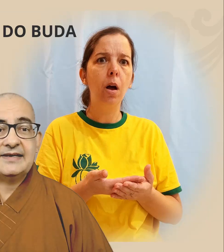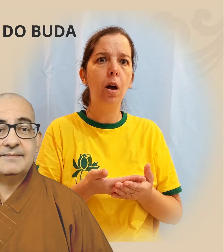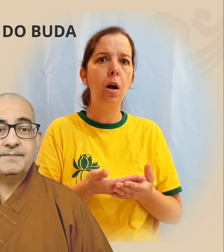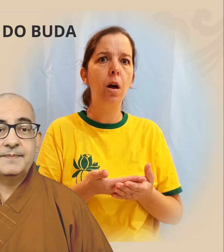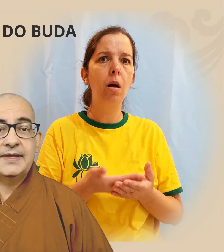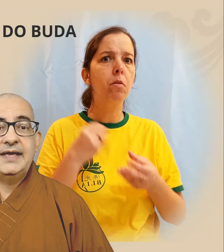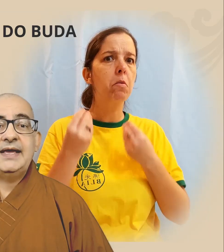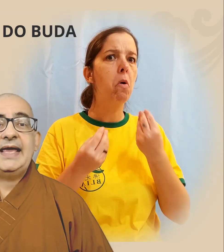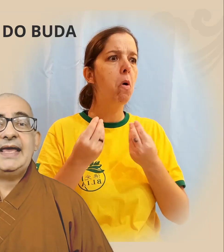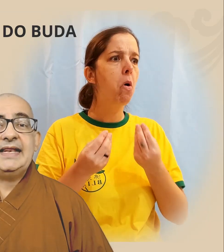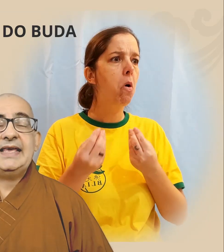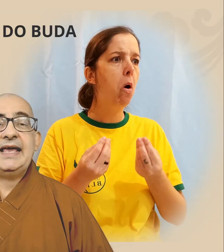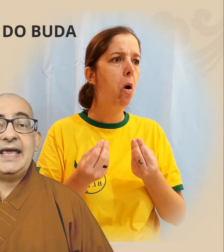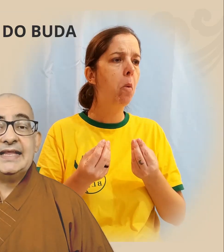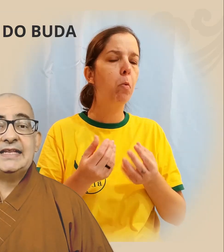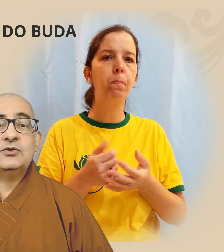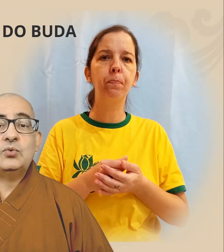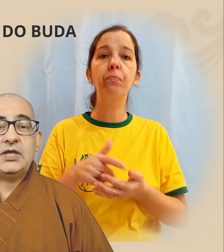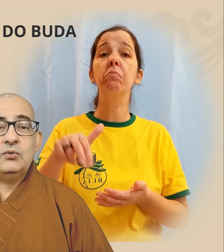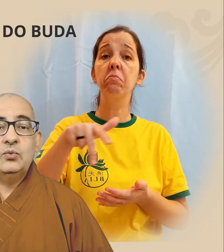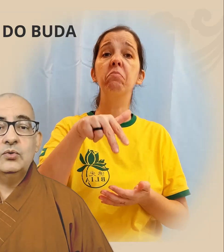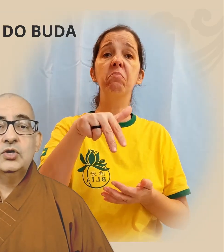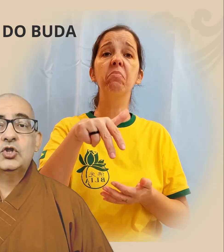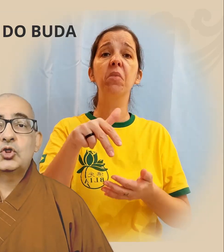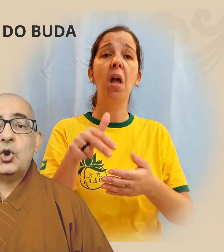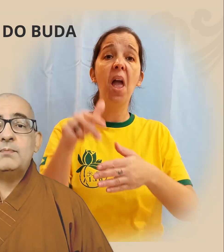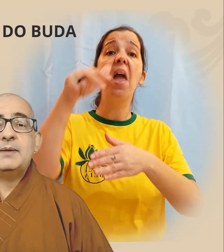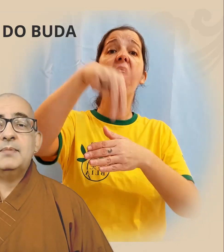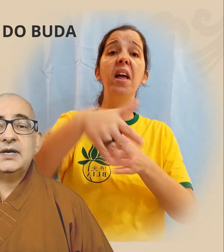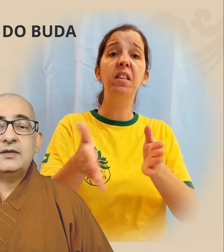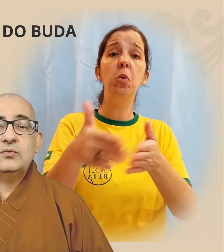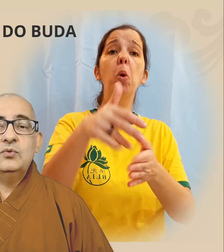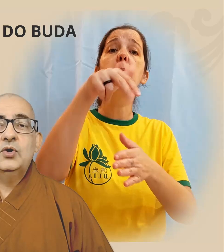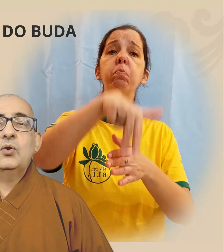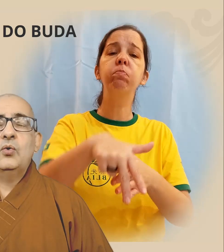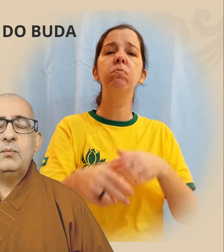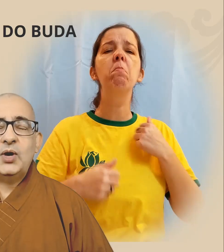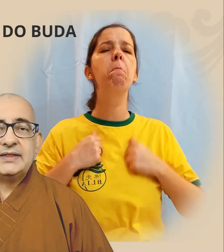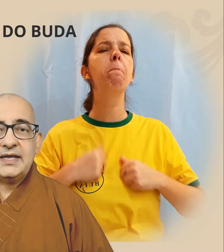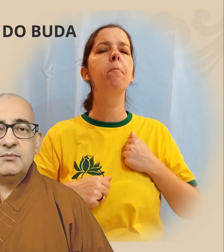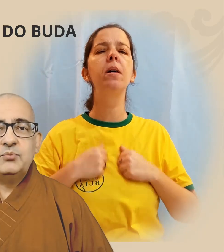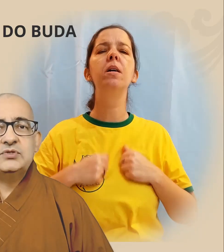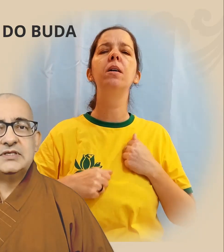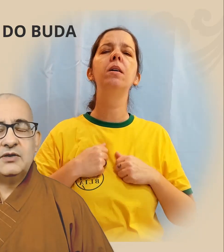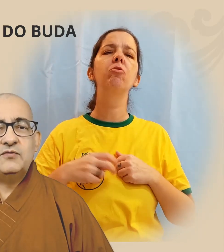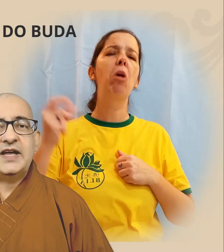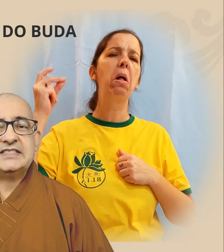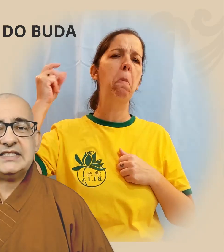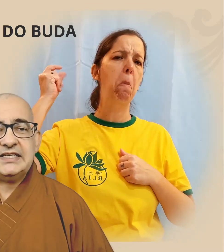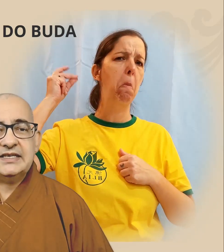cena. Ele entra no rio, toma banho, como há tempos